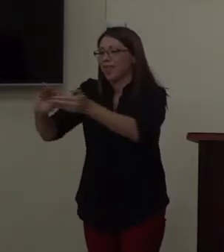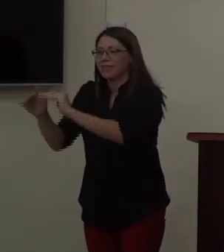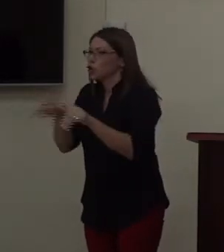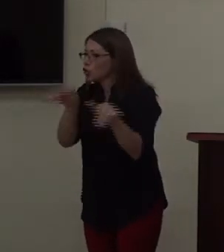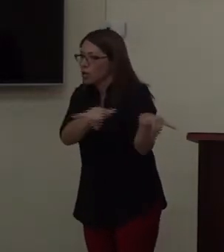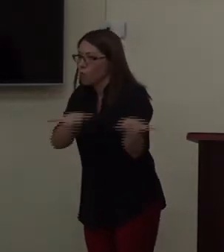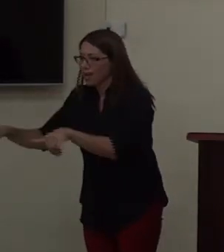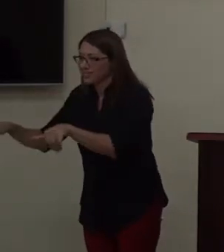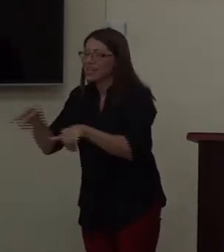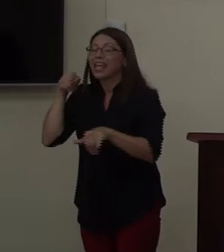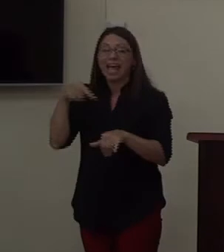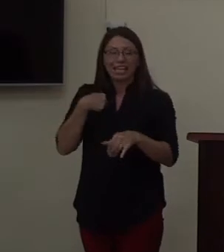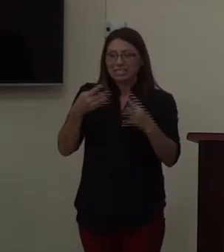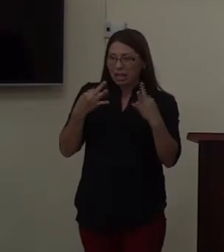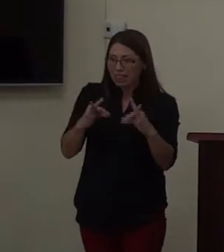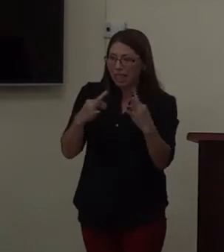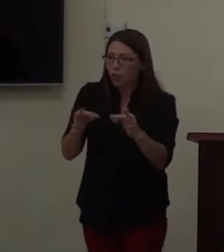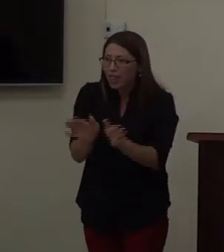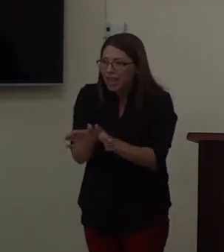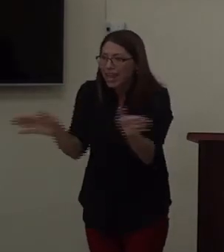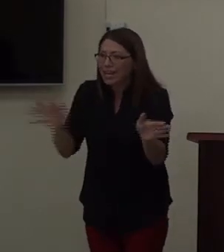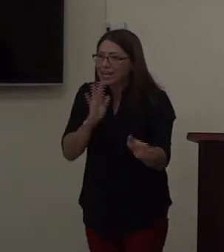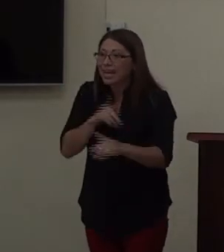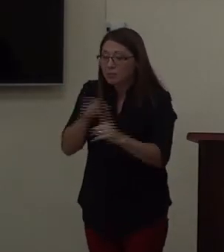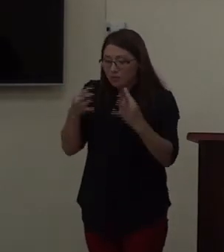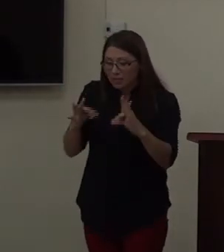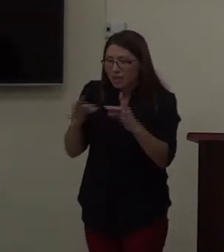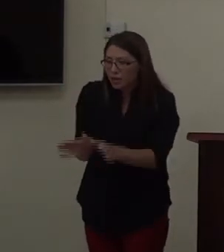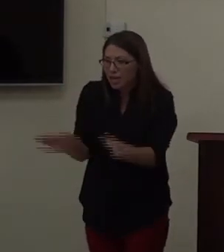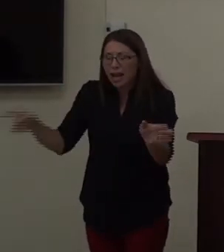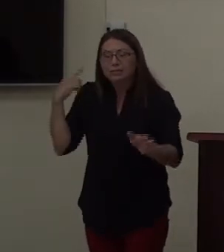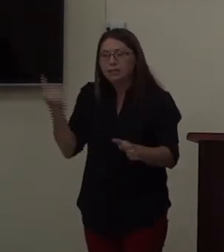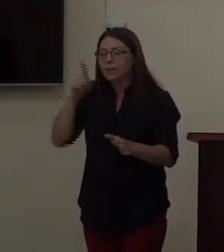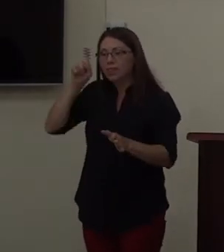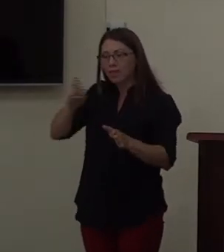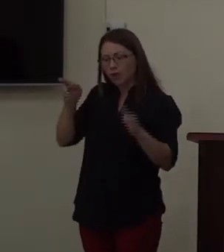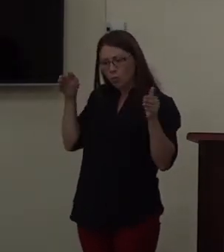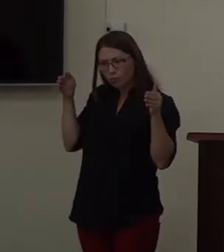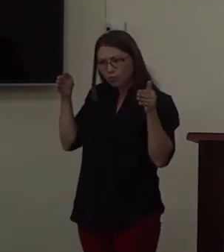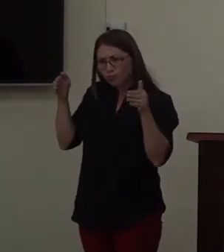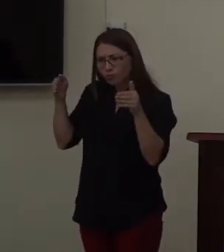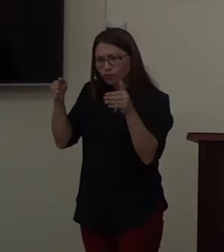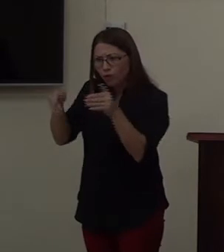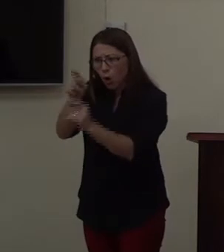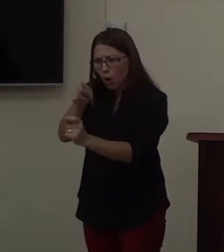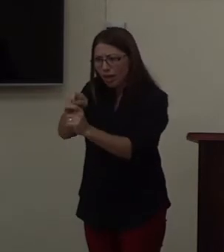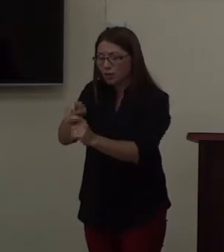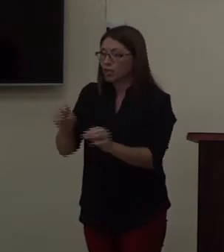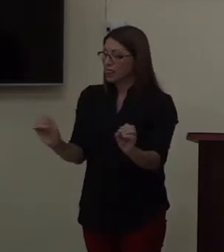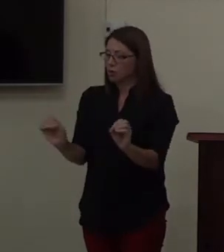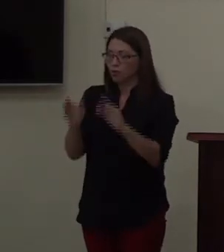de generalizar, pero estos intentos de generalizar tienen siempre que llevarse a los casos muy, muy, muy concretos. Pero ninguna